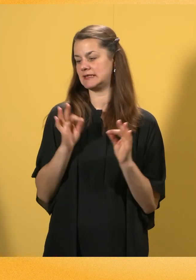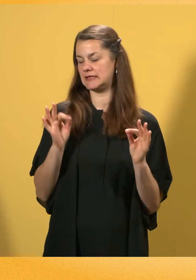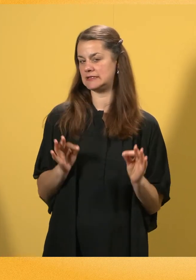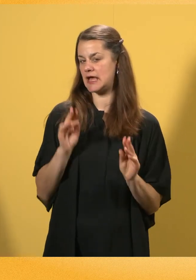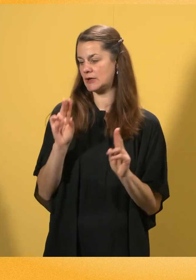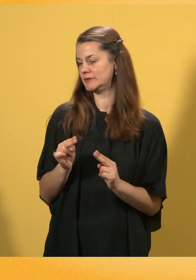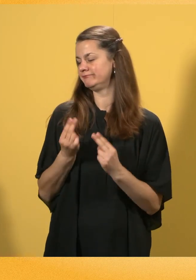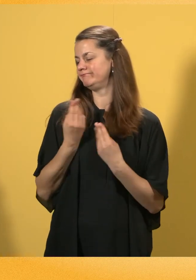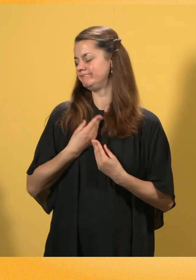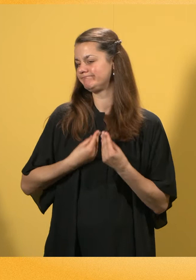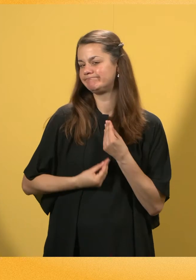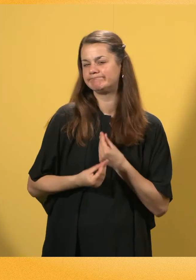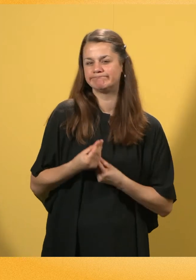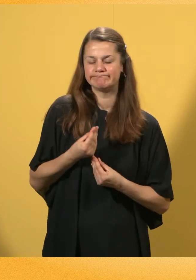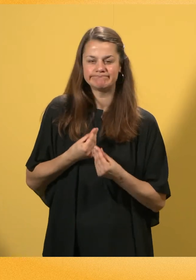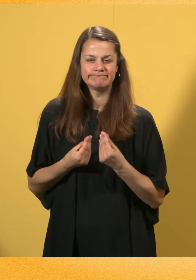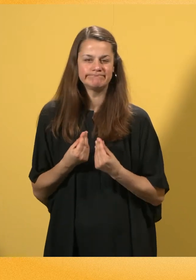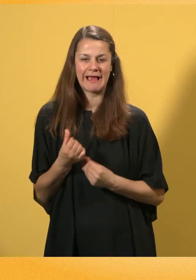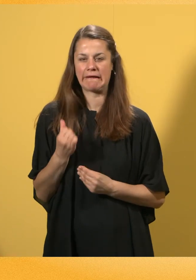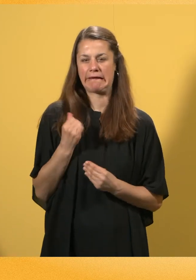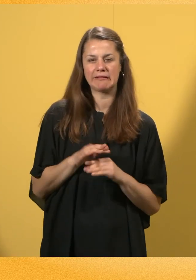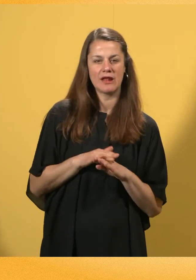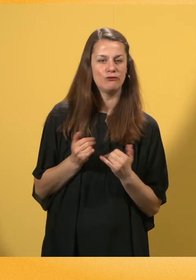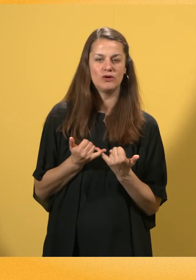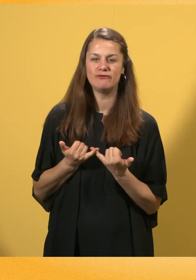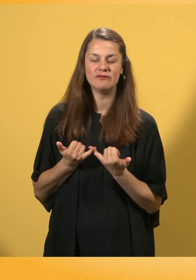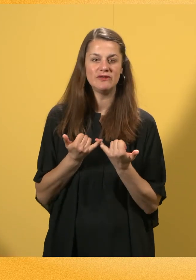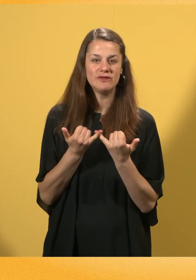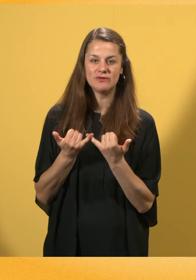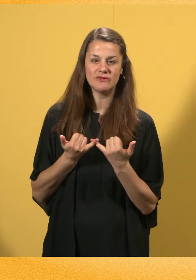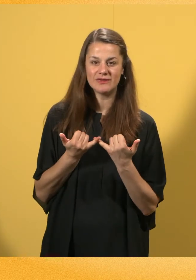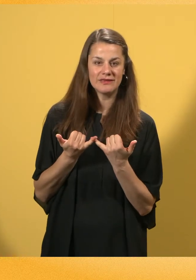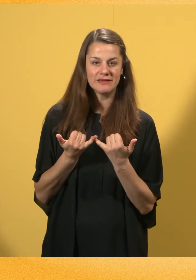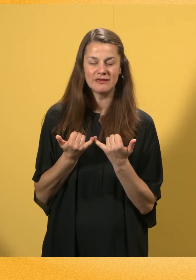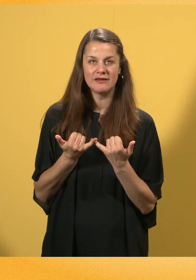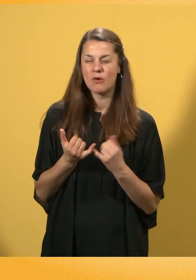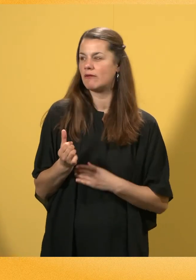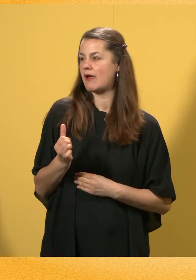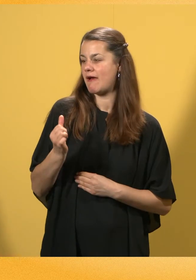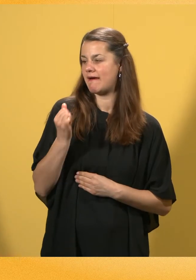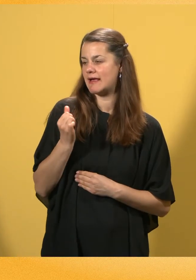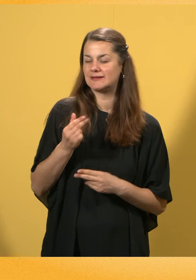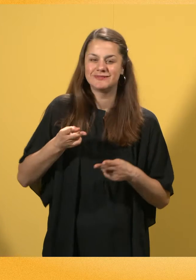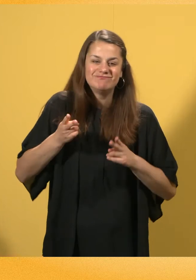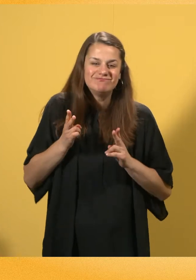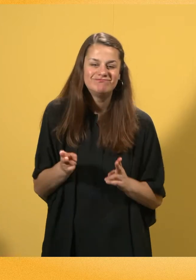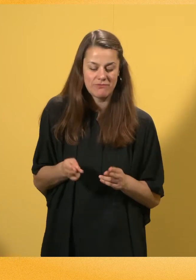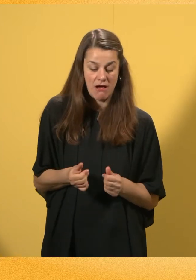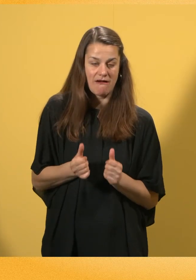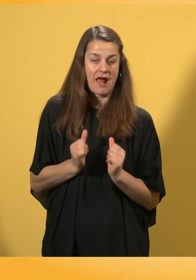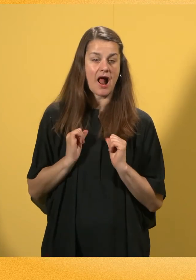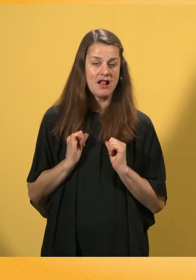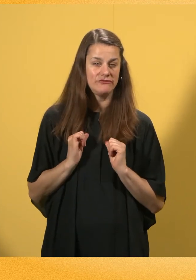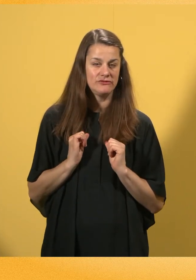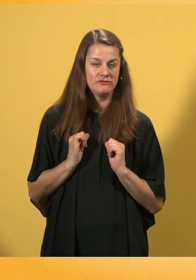Tag. Wie ging es mir gestern? Und was war wirklich hilfreich,